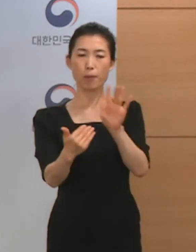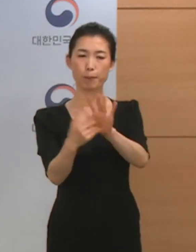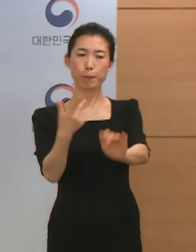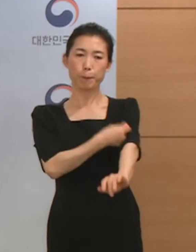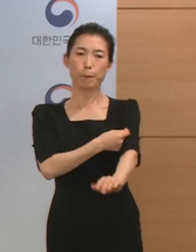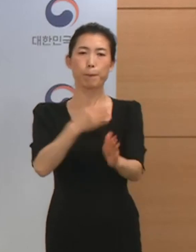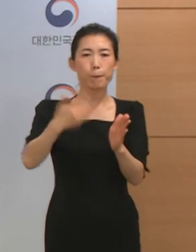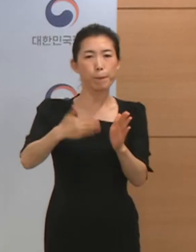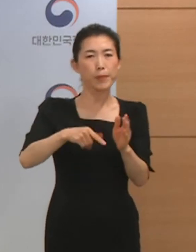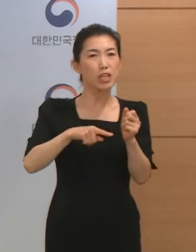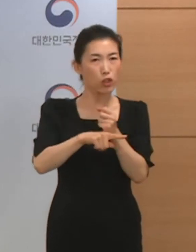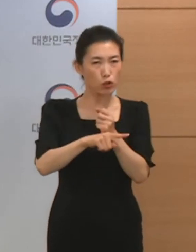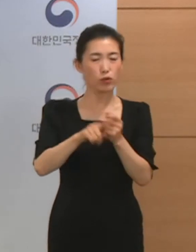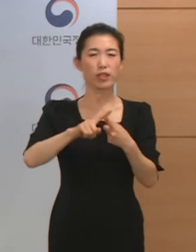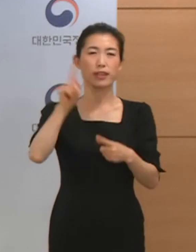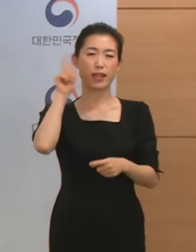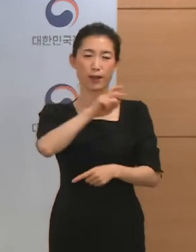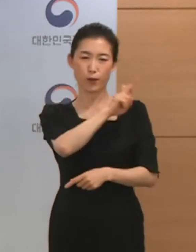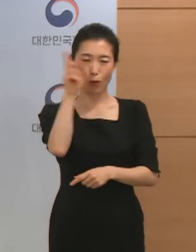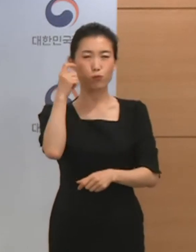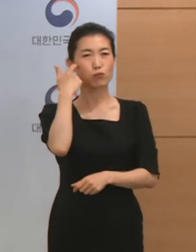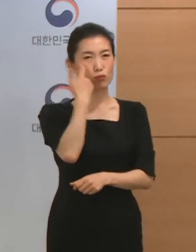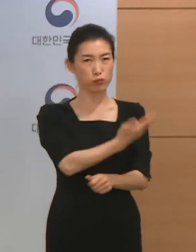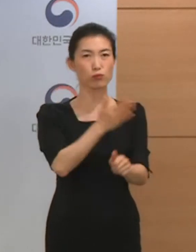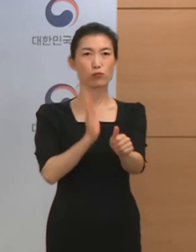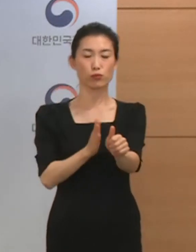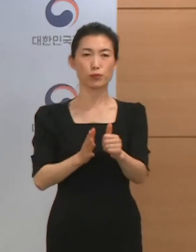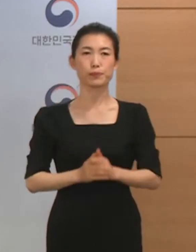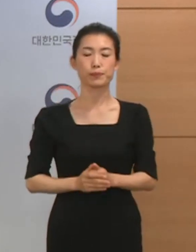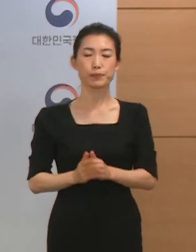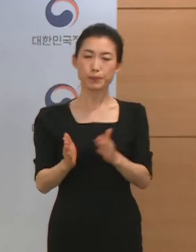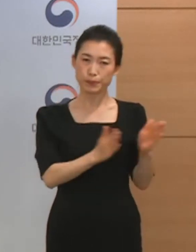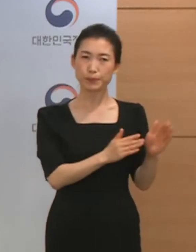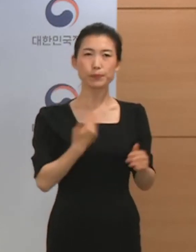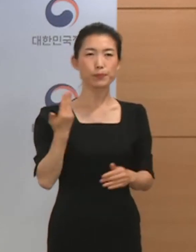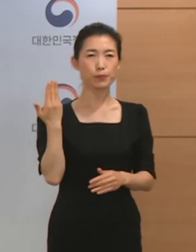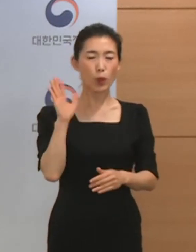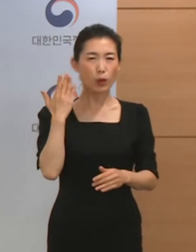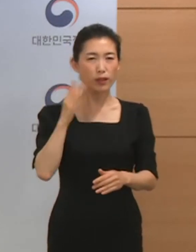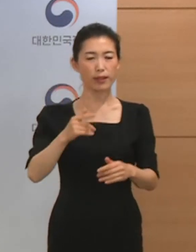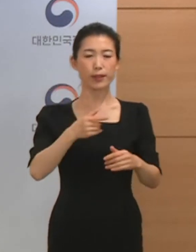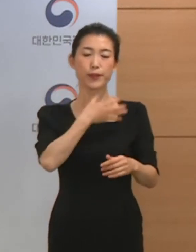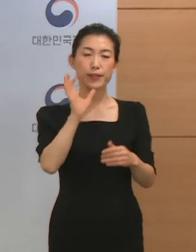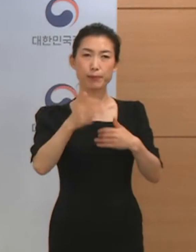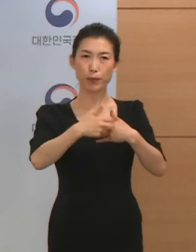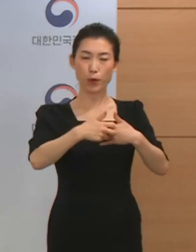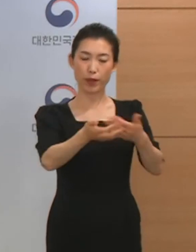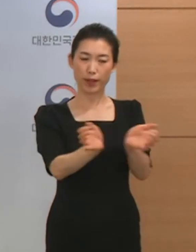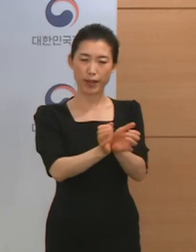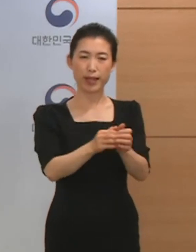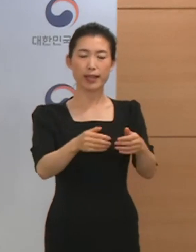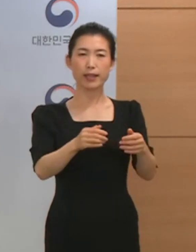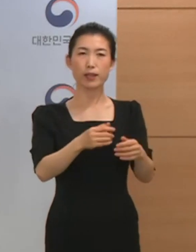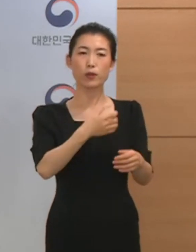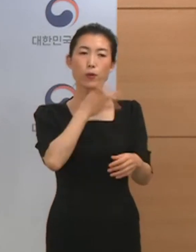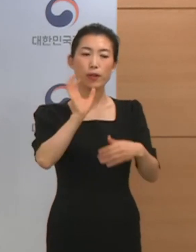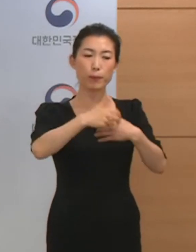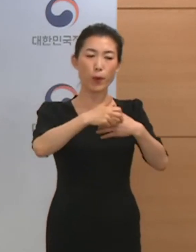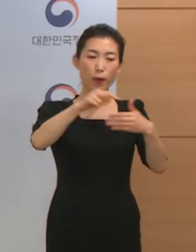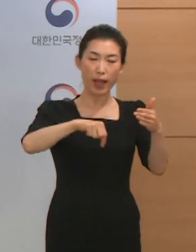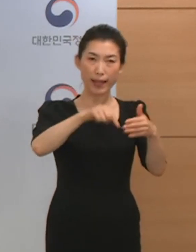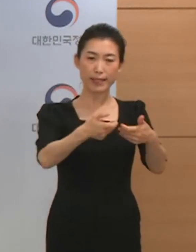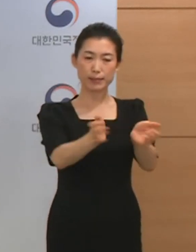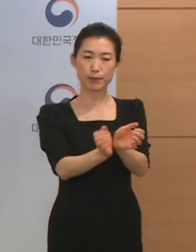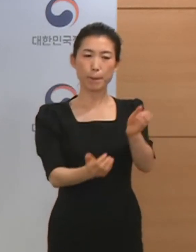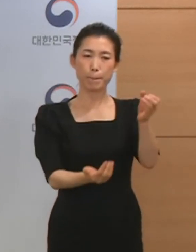하셔야 될 것 같습니다. 다만 최근에 이 요양병원 쪽의 집단 감염은 이 사례뿐만 아니라 요양병원과 요양시설들